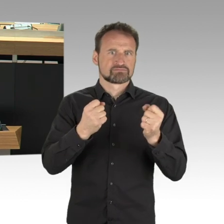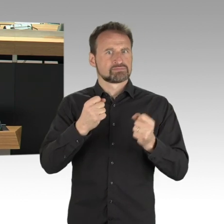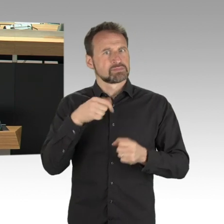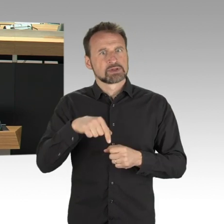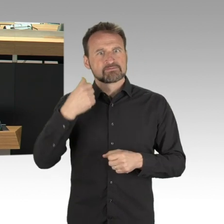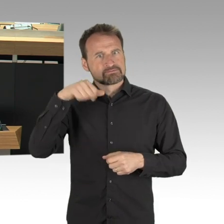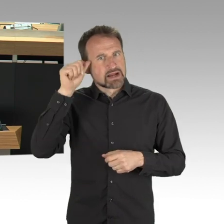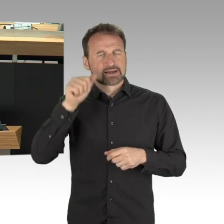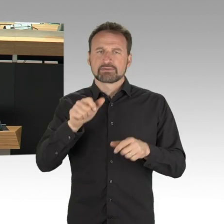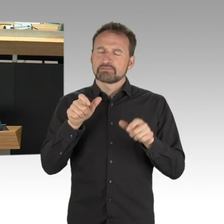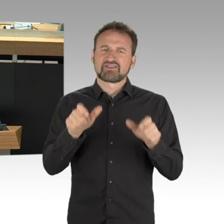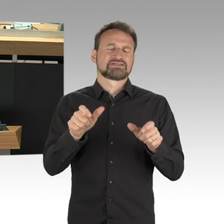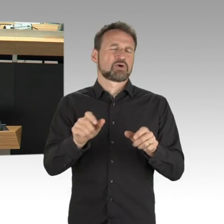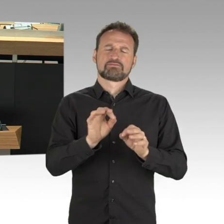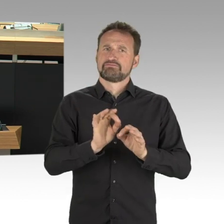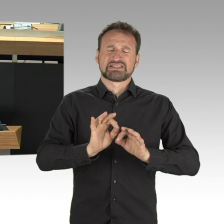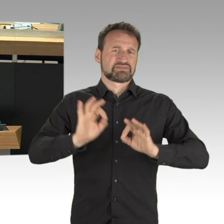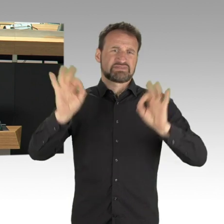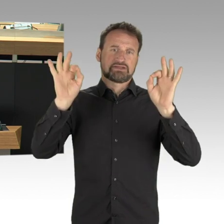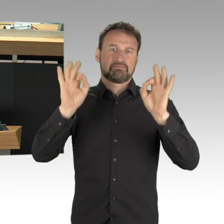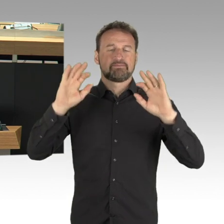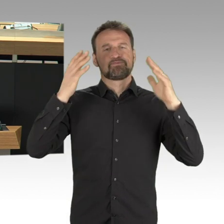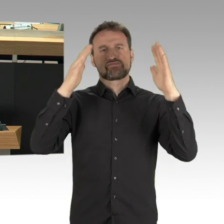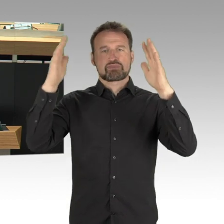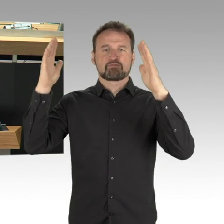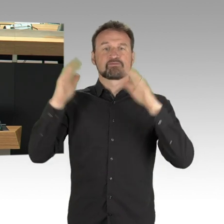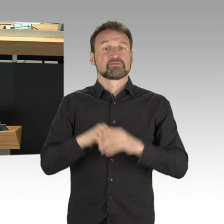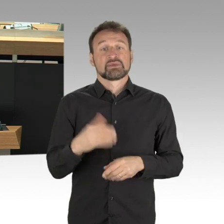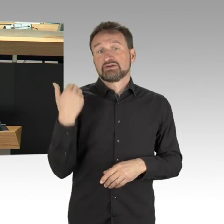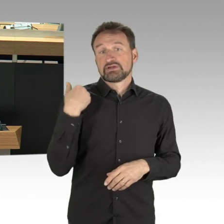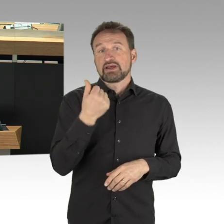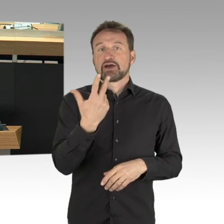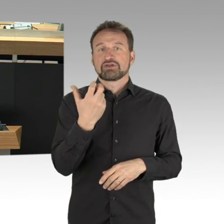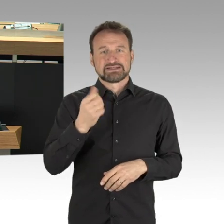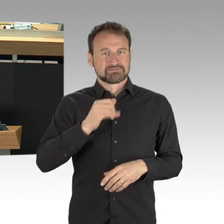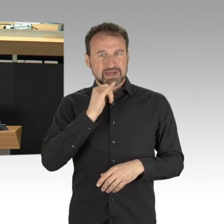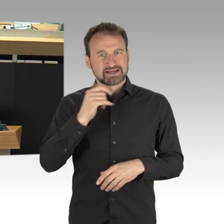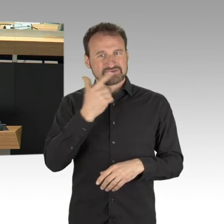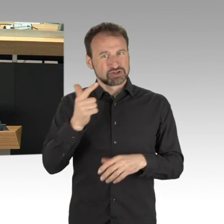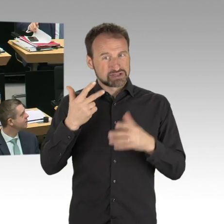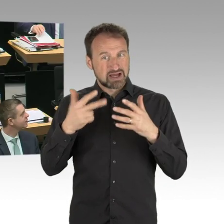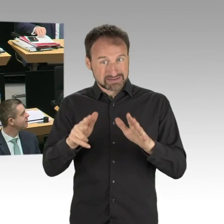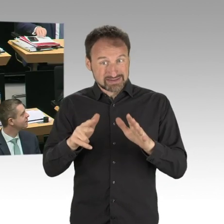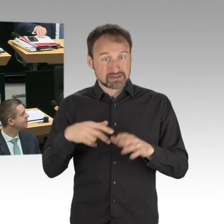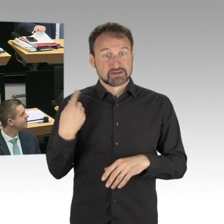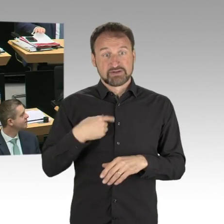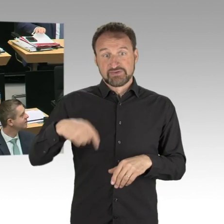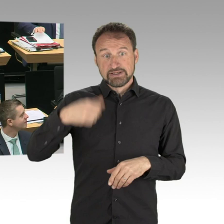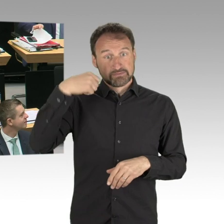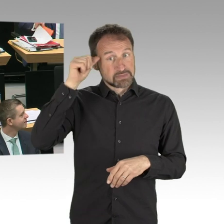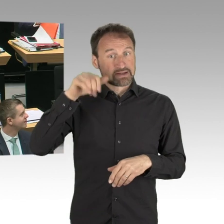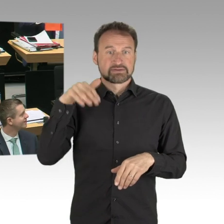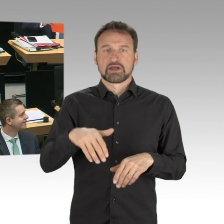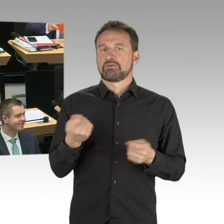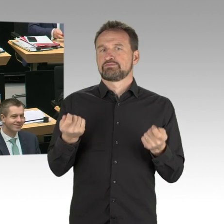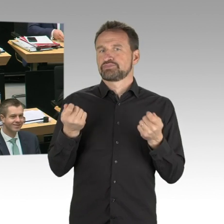gegen Antisemitismus gefasst. Dieser Antrag, er ist schon erwähnt worden, gegen jeden Antisemitismus jüdisches Leben in Berlin schützen, war das Ergebnis eines